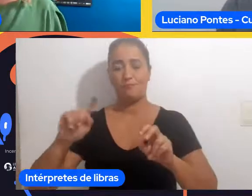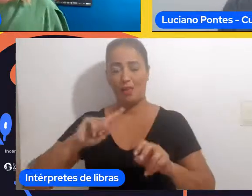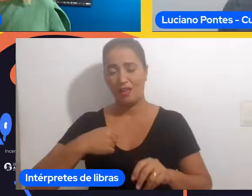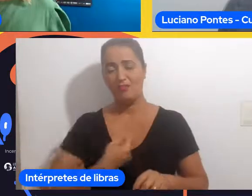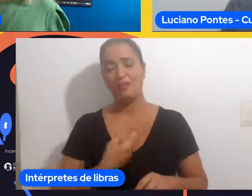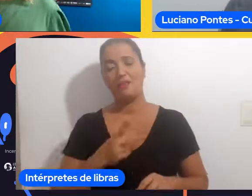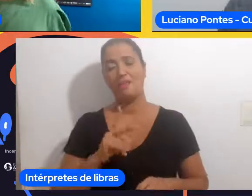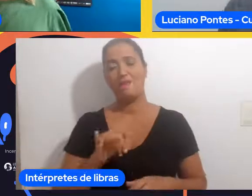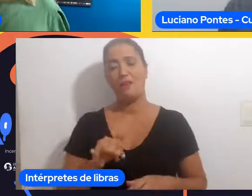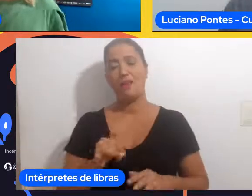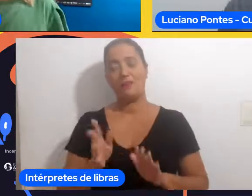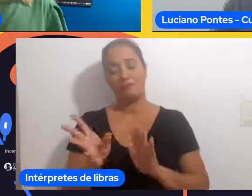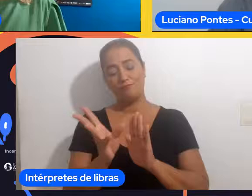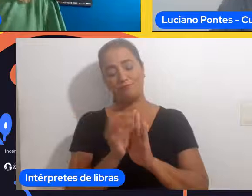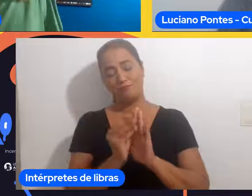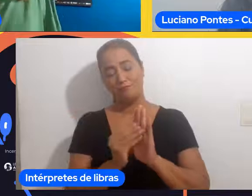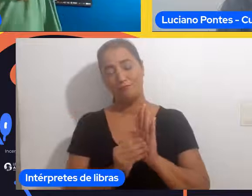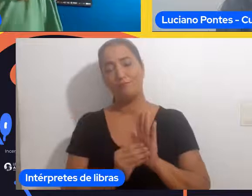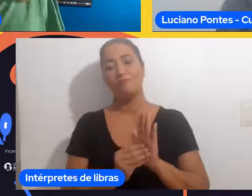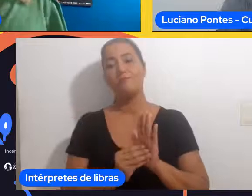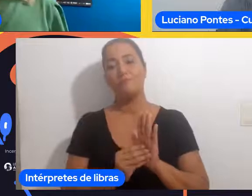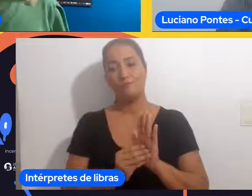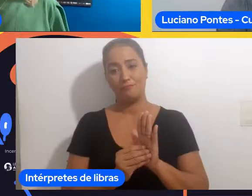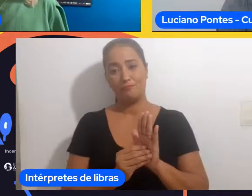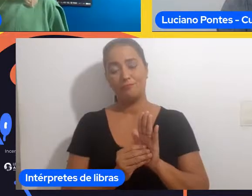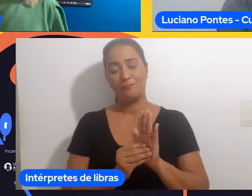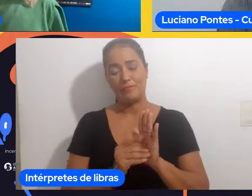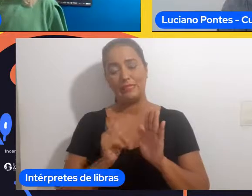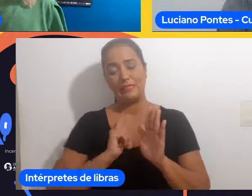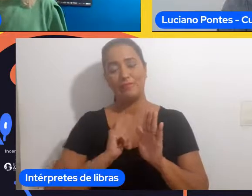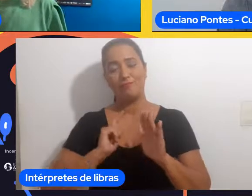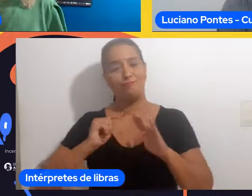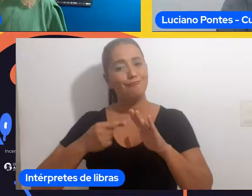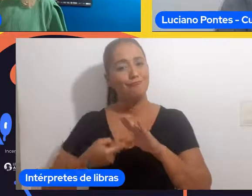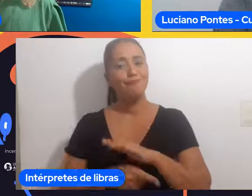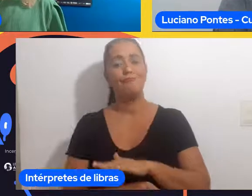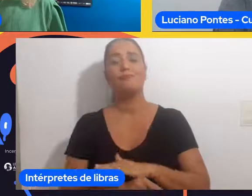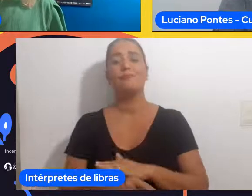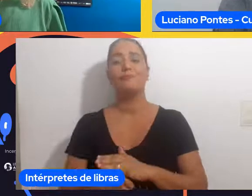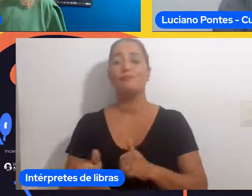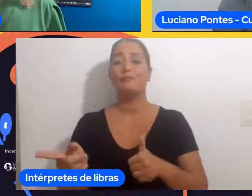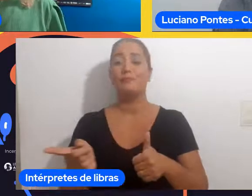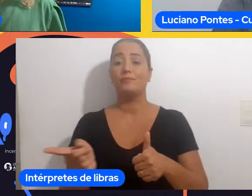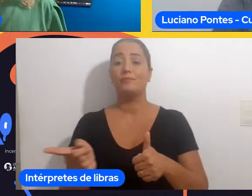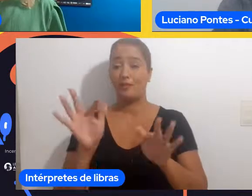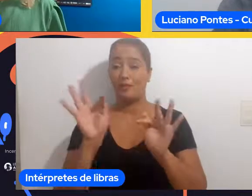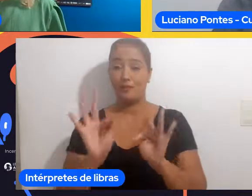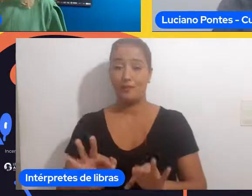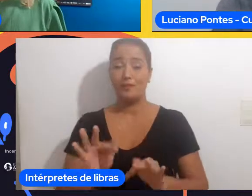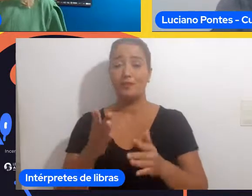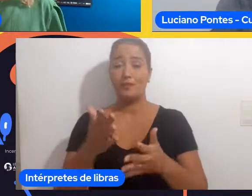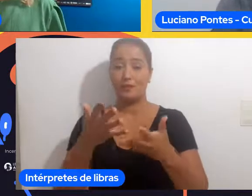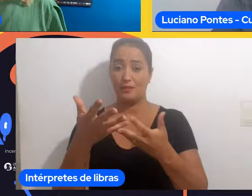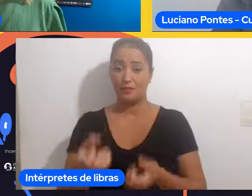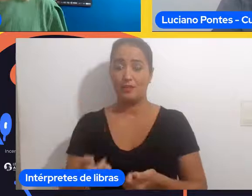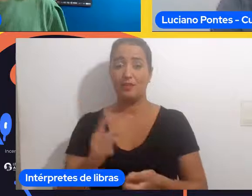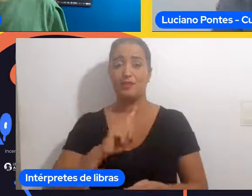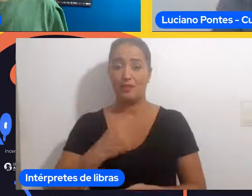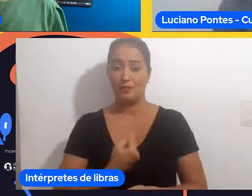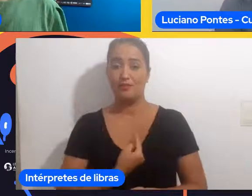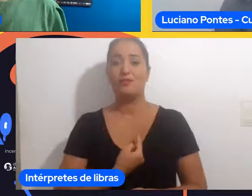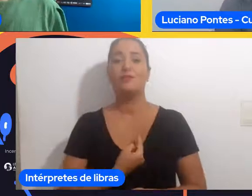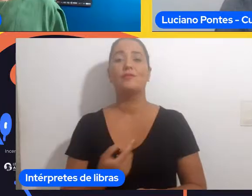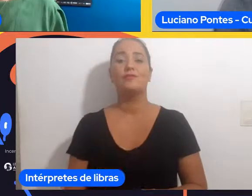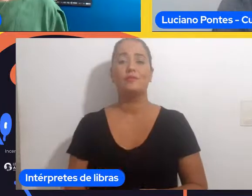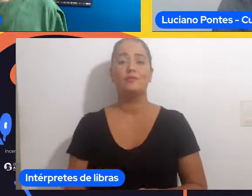conectando muitas ramificações desse brincar. E primeiro, eu fico muito feliz pelo seu aceite de estar aqui com a gente, de